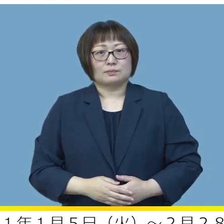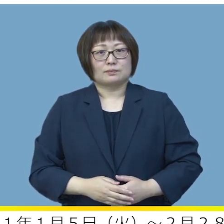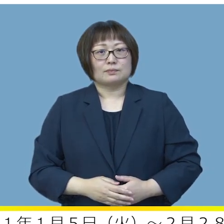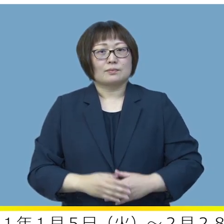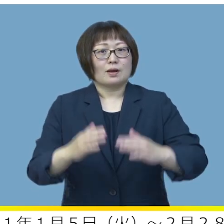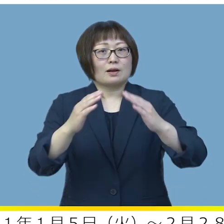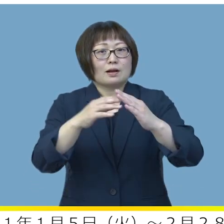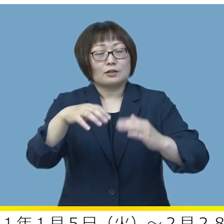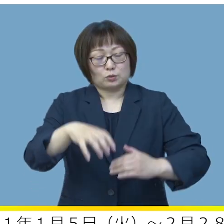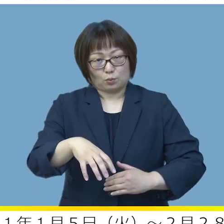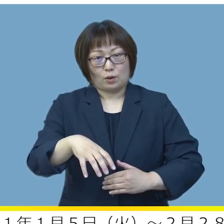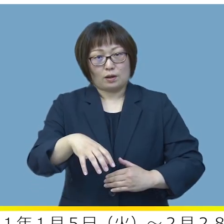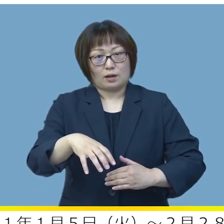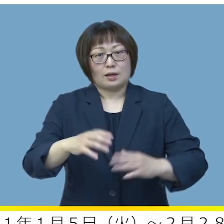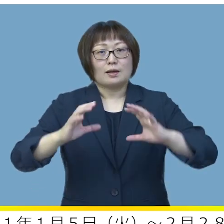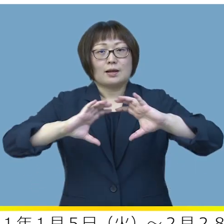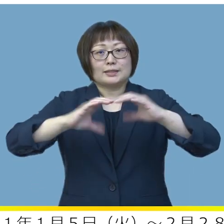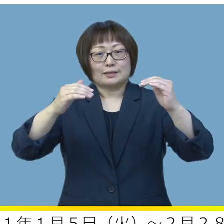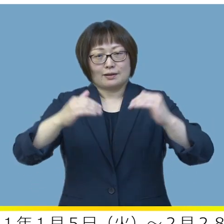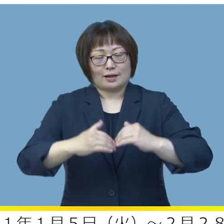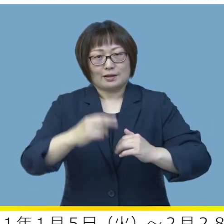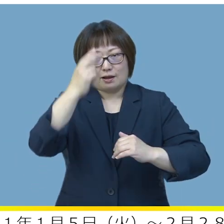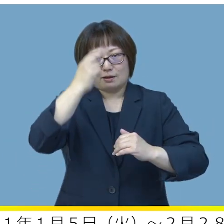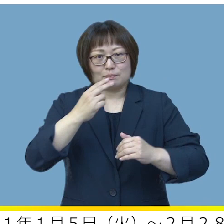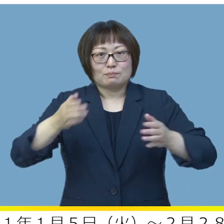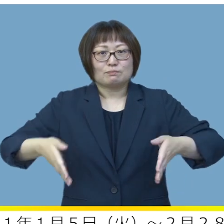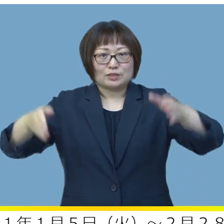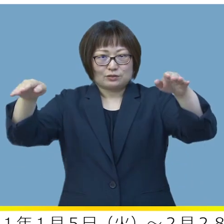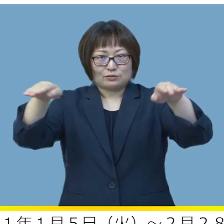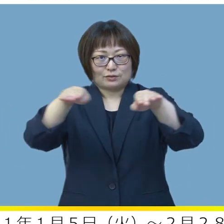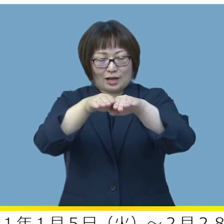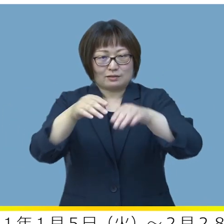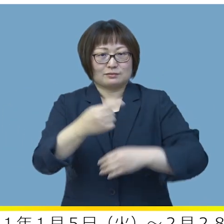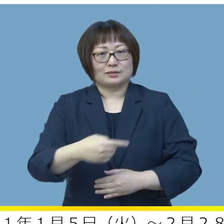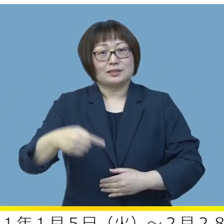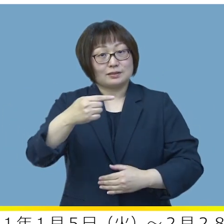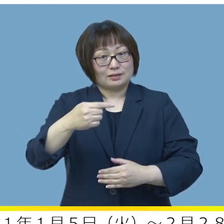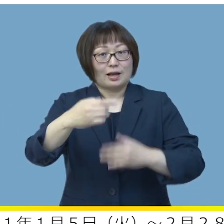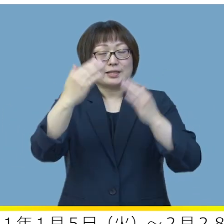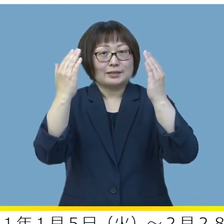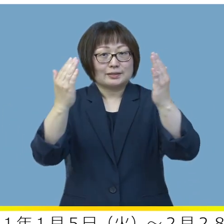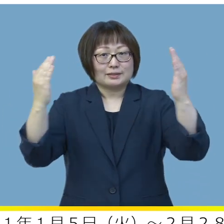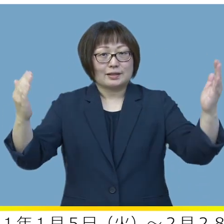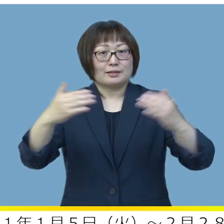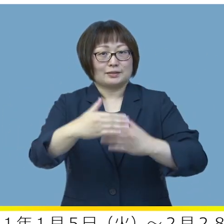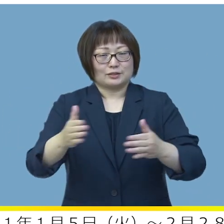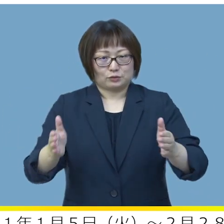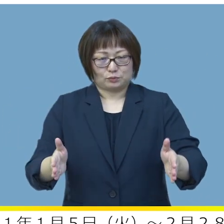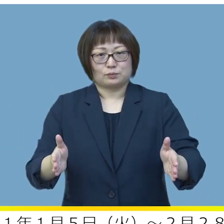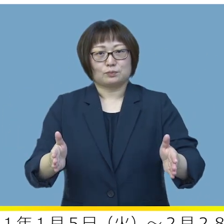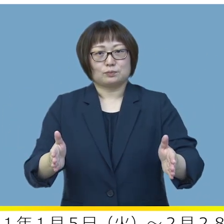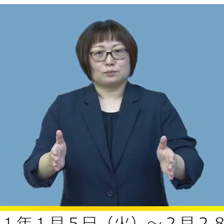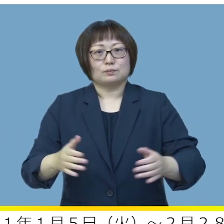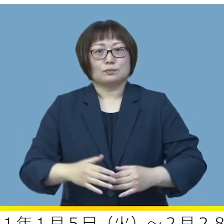会場は世田谷美術館1階展示室です